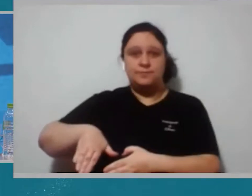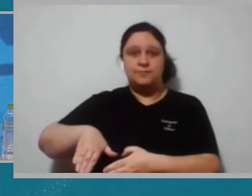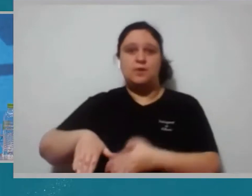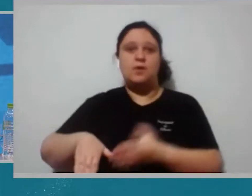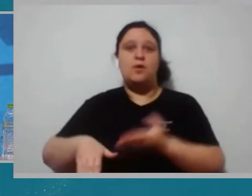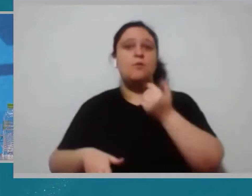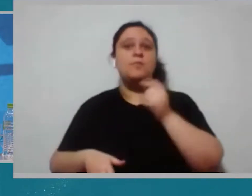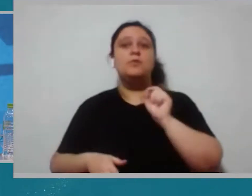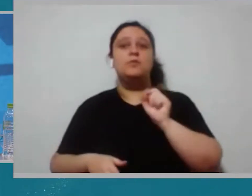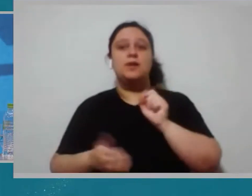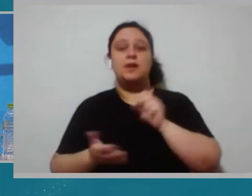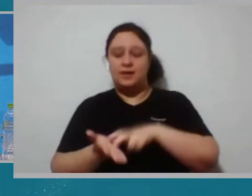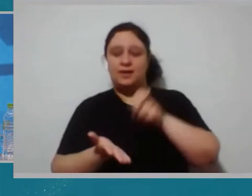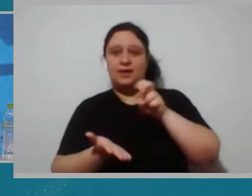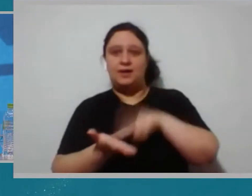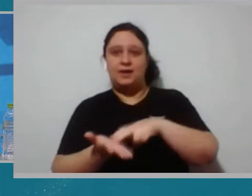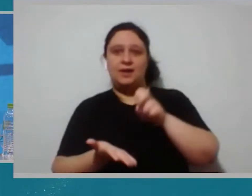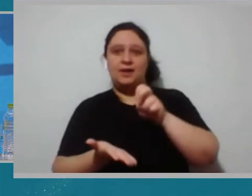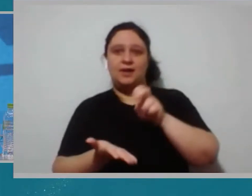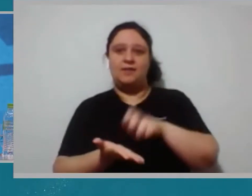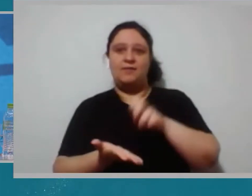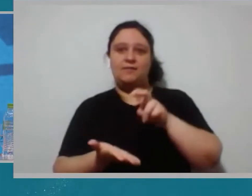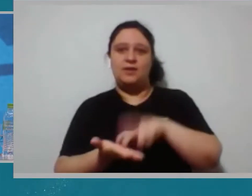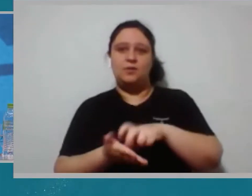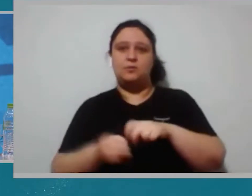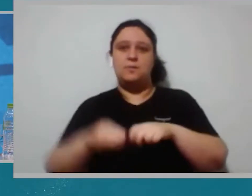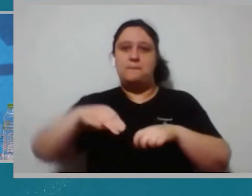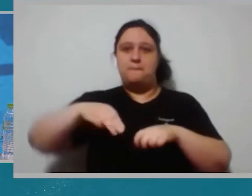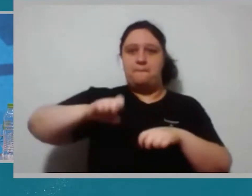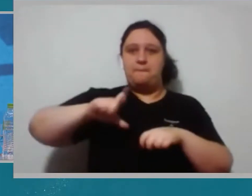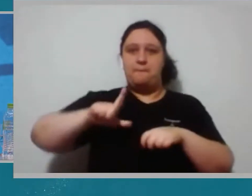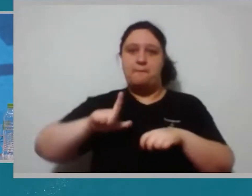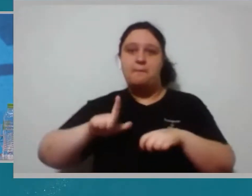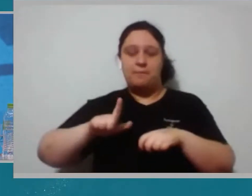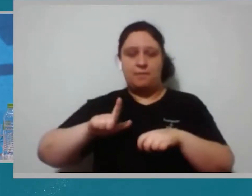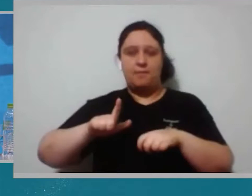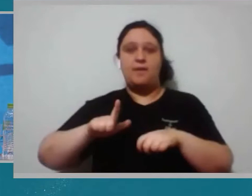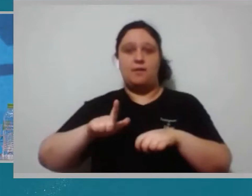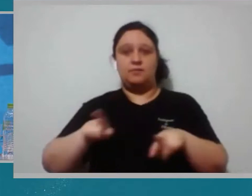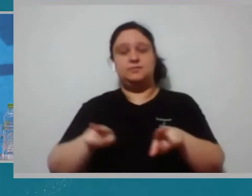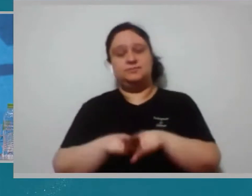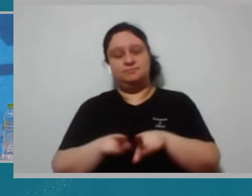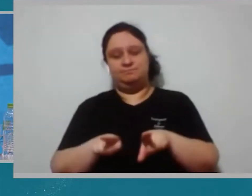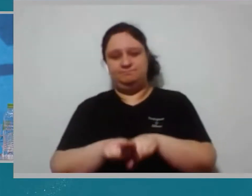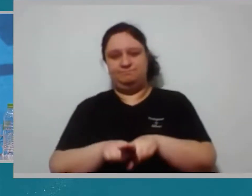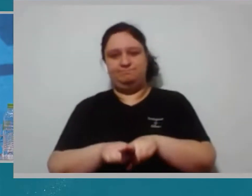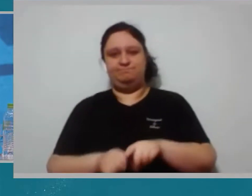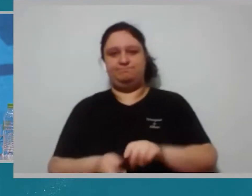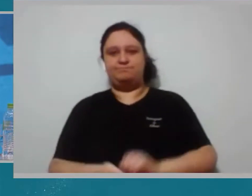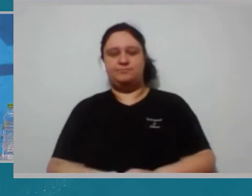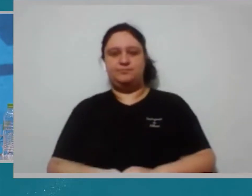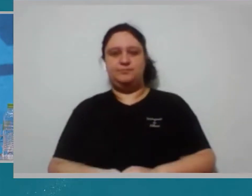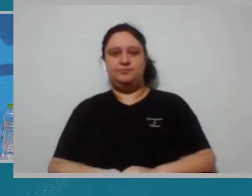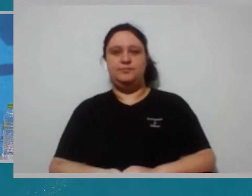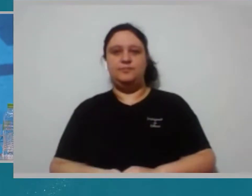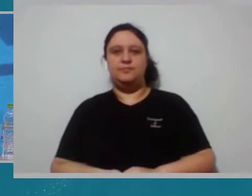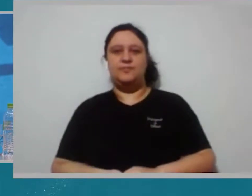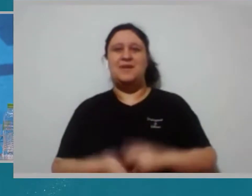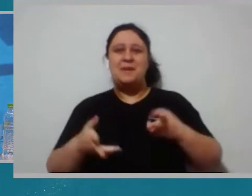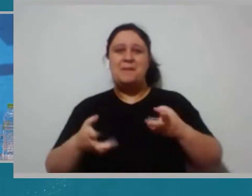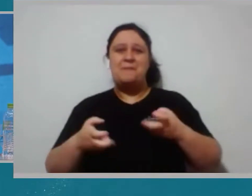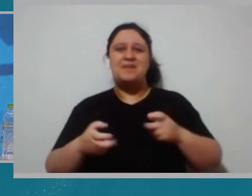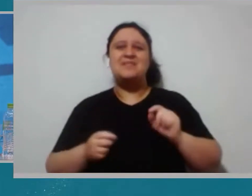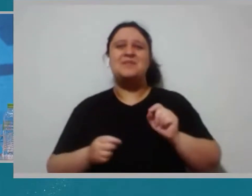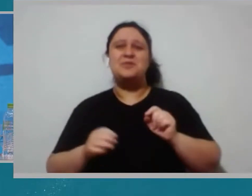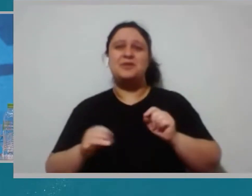e mel silvestre. Então o que podemos ver com isso? Podemos ver que João Batista era alguém